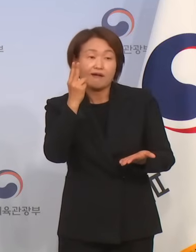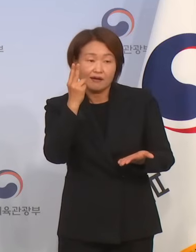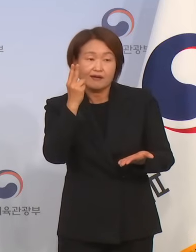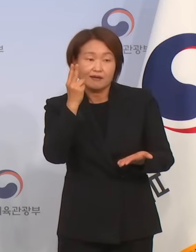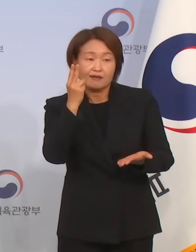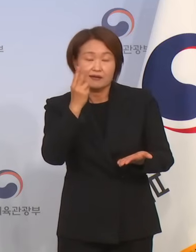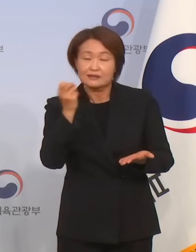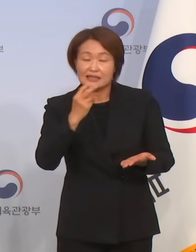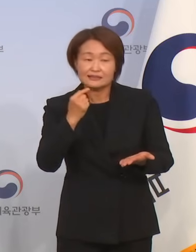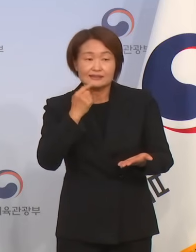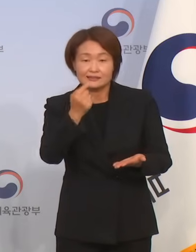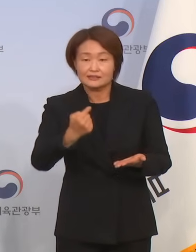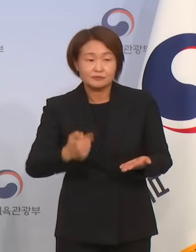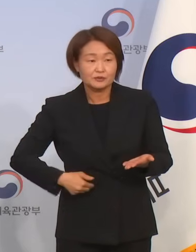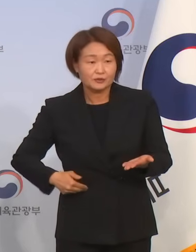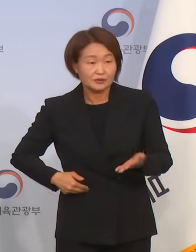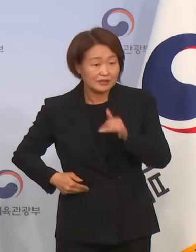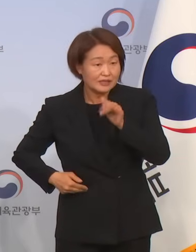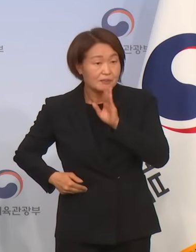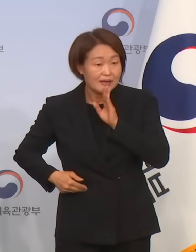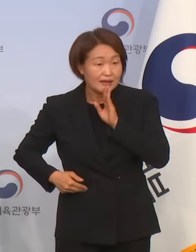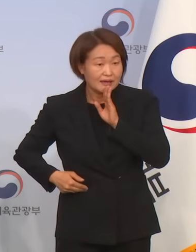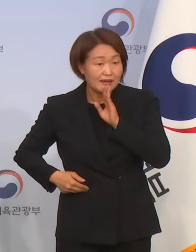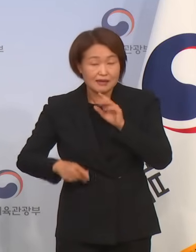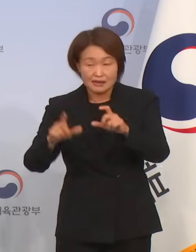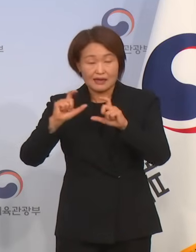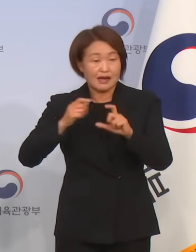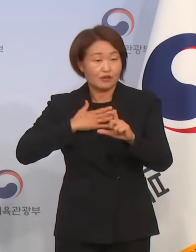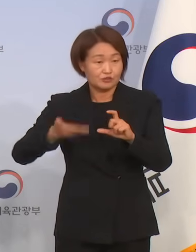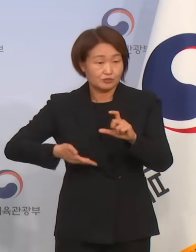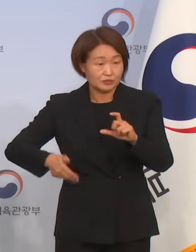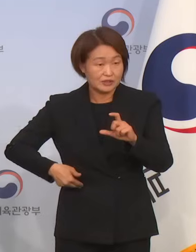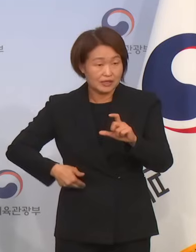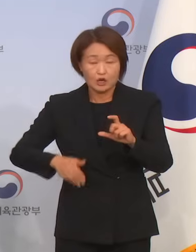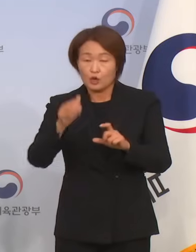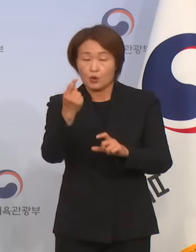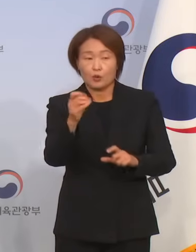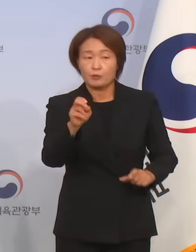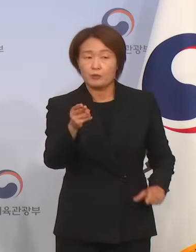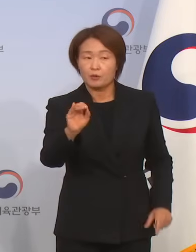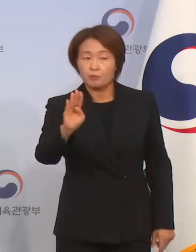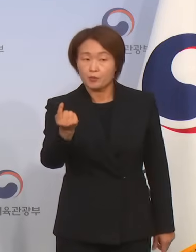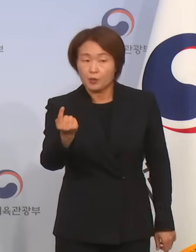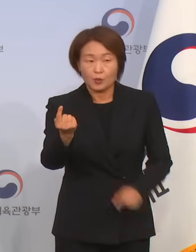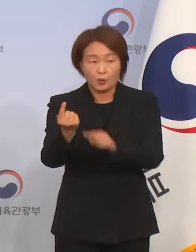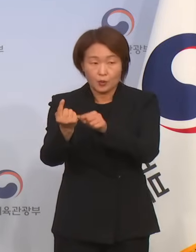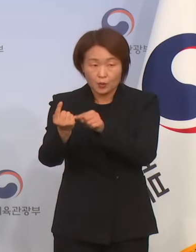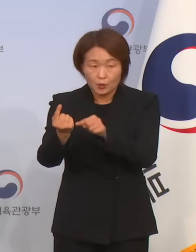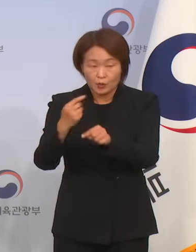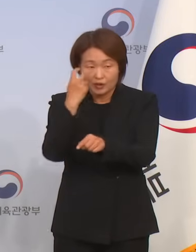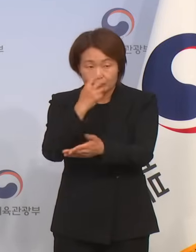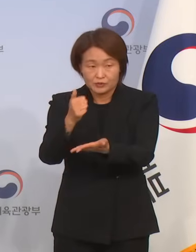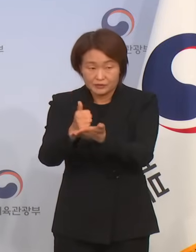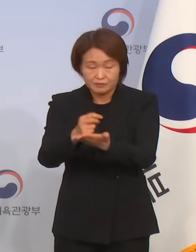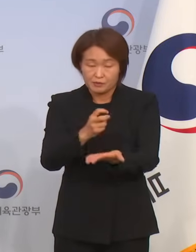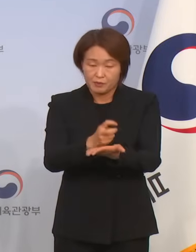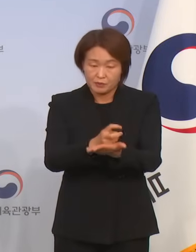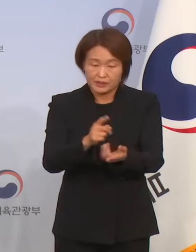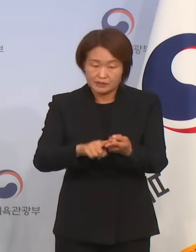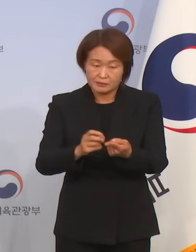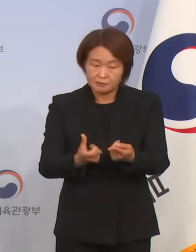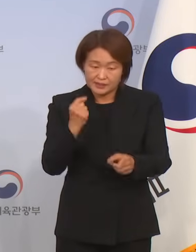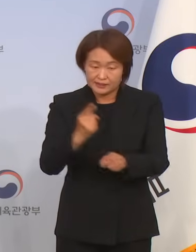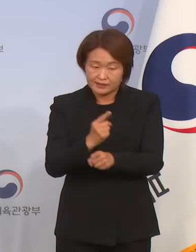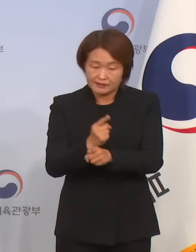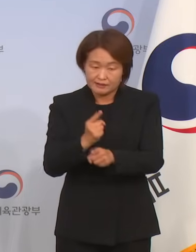다시 통보를 해야 된다고 말씀을 하셨는데 그 얘기를 적용하면 홍명보 감독과 관련한 제도적 보완도 2개월